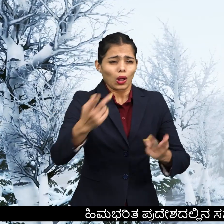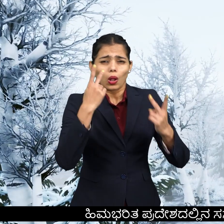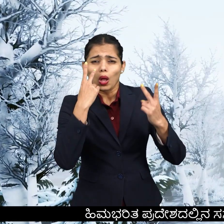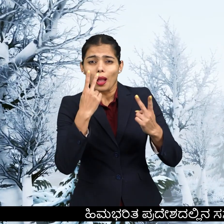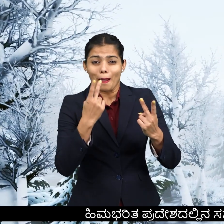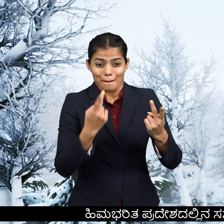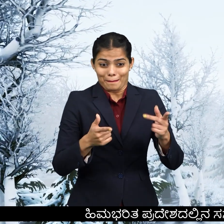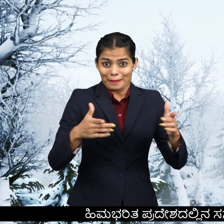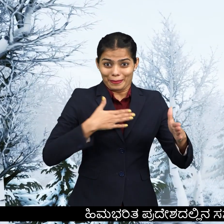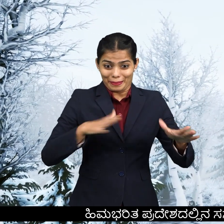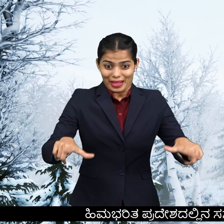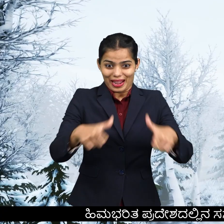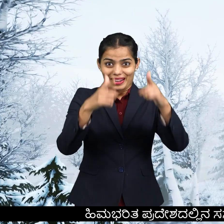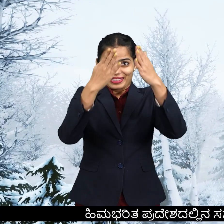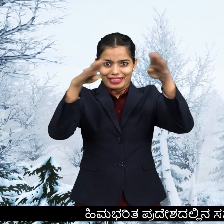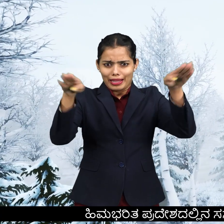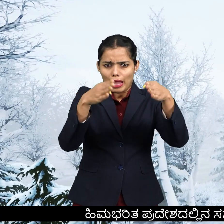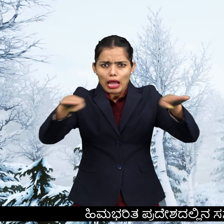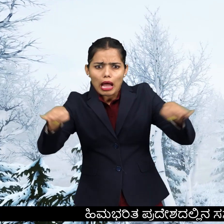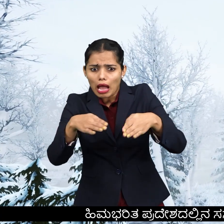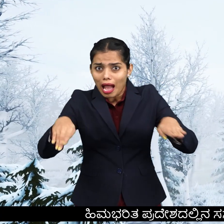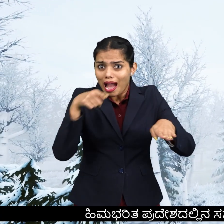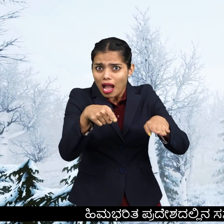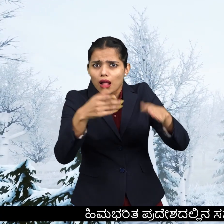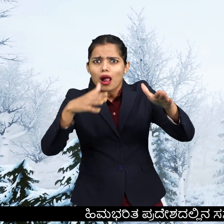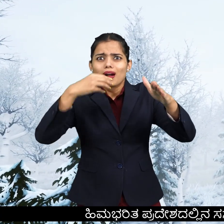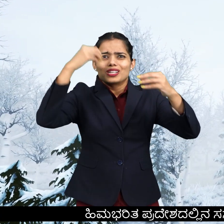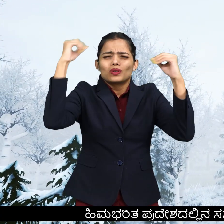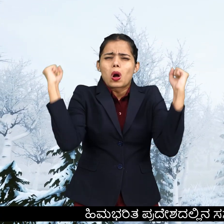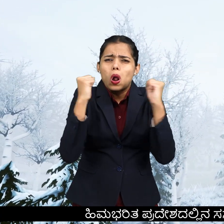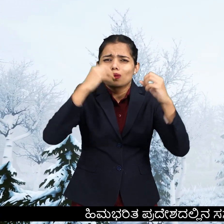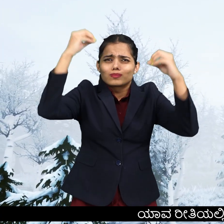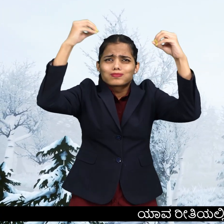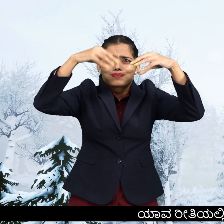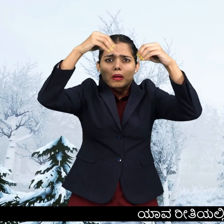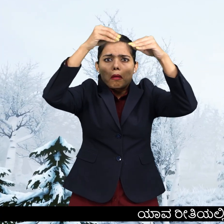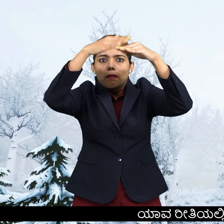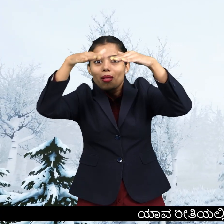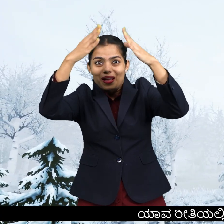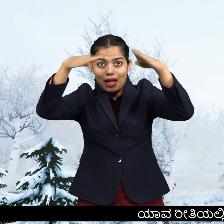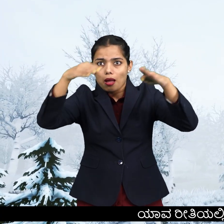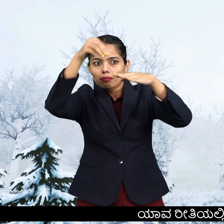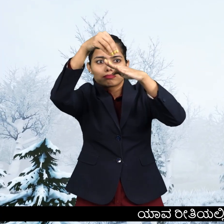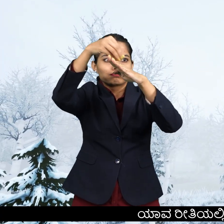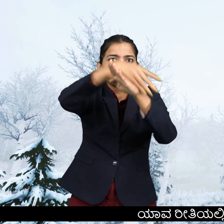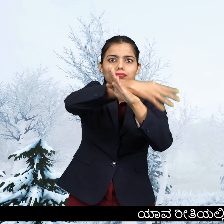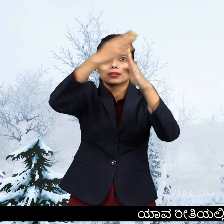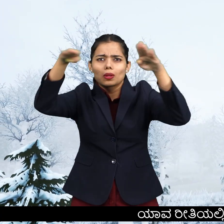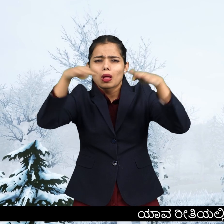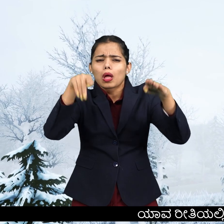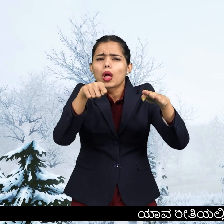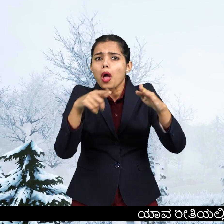ಹಿಮಭರಿತ ಪ್ರದೇಶದಲ್ಲಿನ ಸಸ್ಯಗಳಿಗೆ ಇಳಿಜಾರಿನ ಕೊಂಬೆಗಳು ಯಾವ ರೀತಿಯಲ್ಲಿ